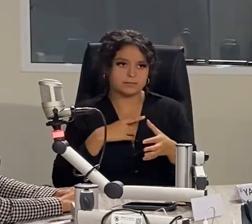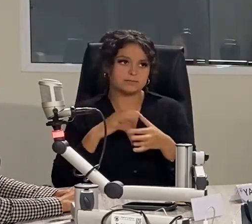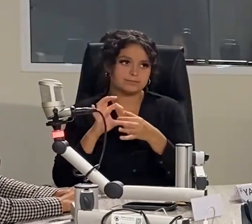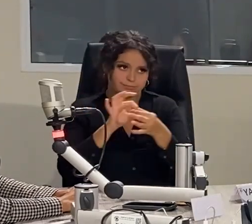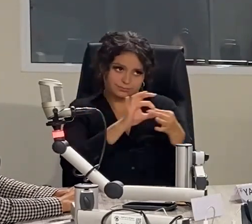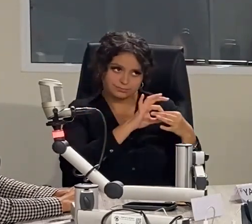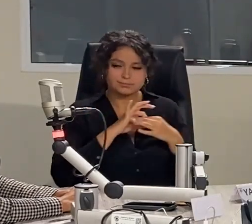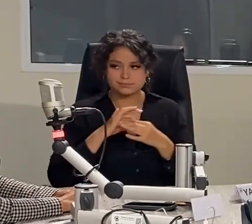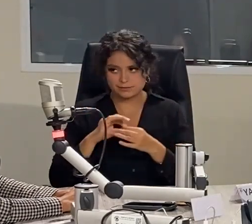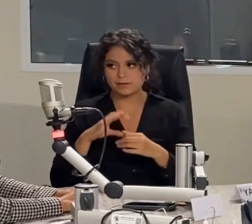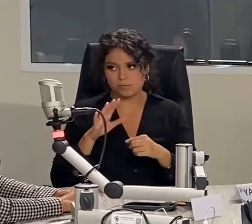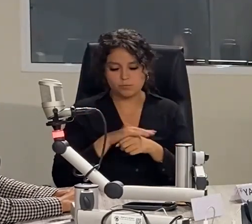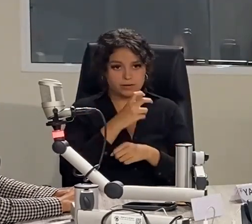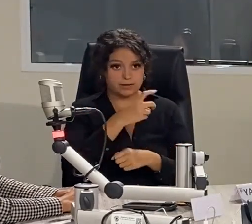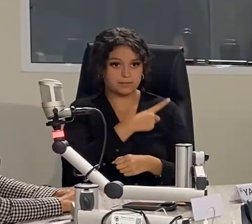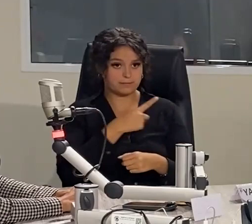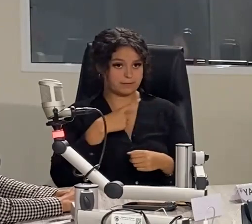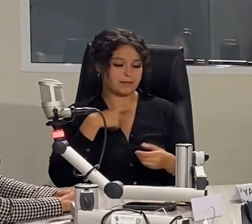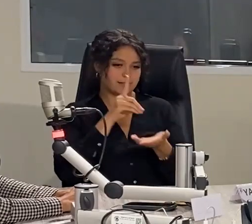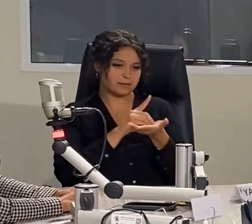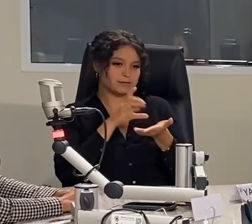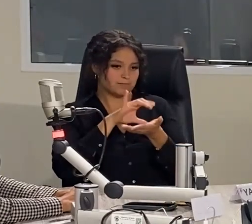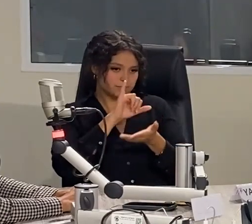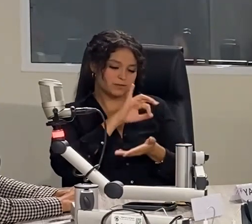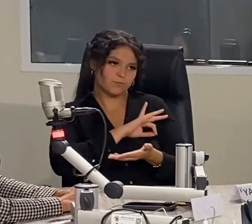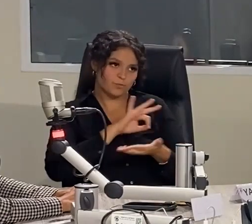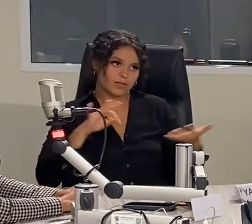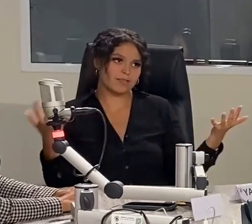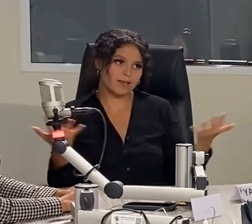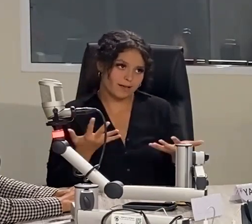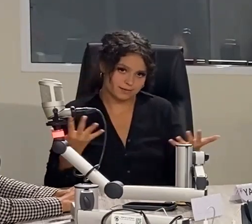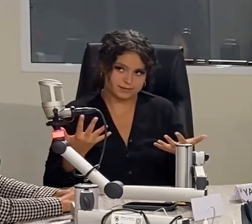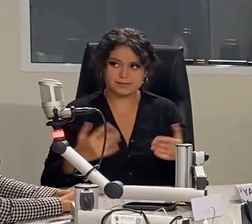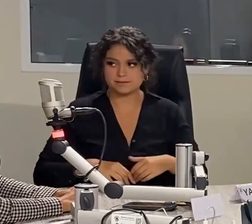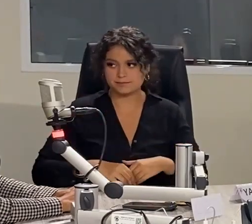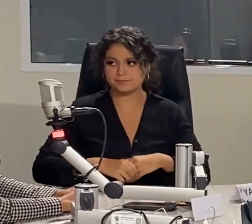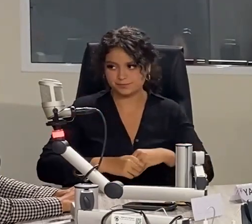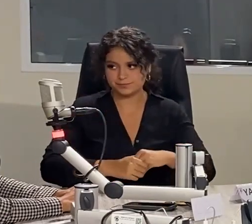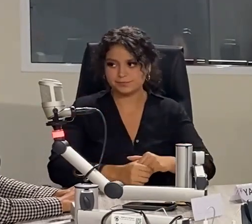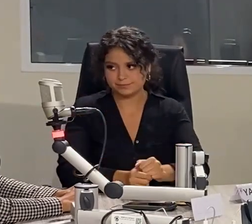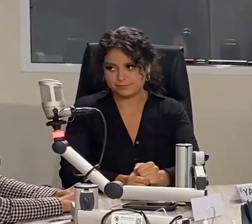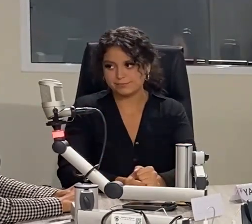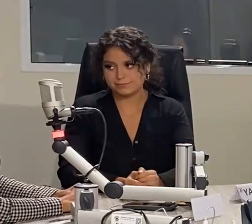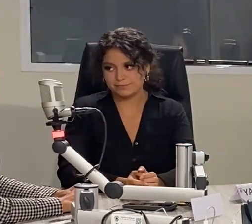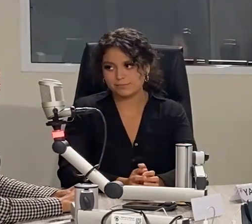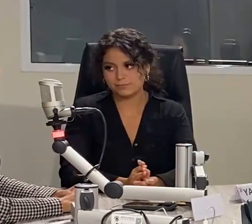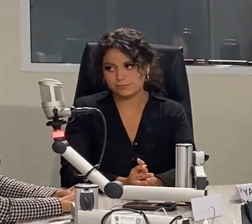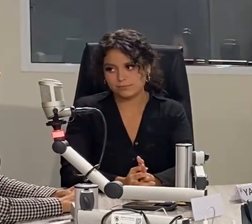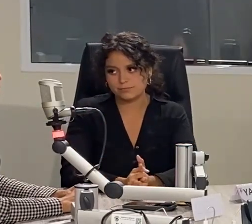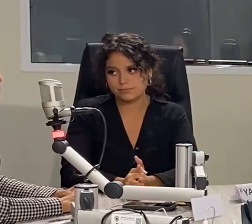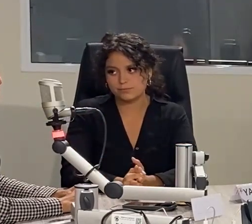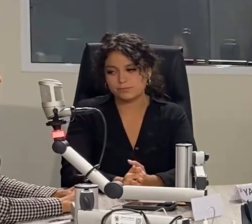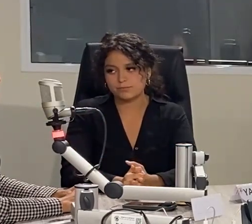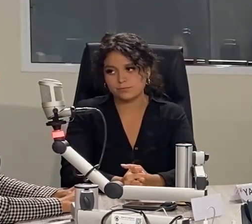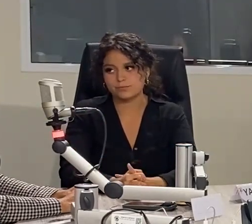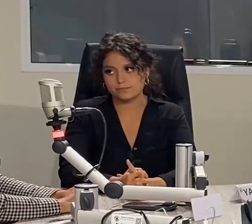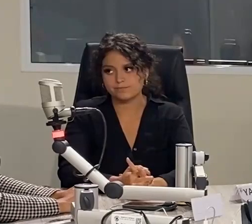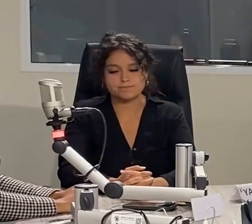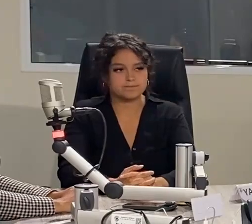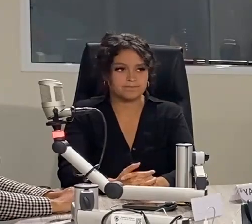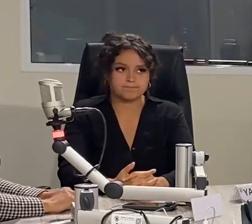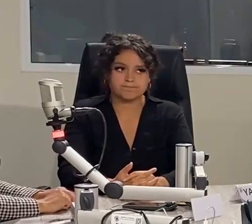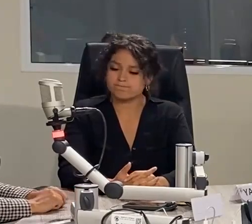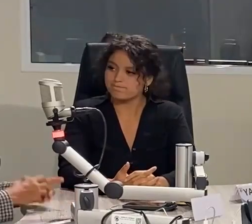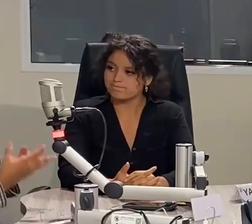cosa importante, que todas las personas con discapacidad tenemos sueños y las personas con discapacidad podemos hacer todo.